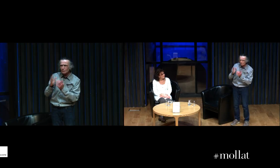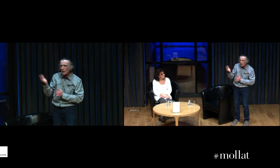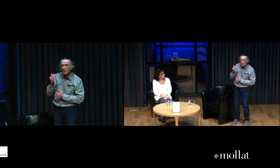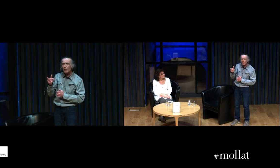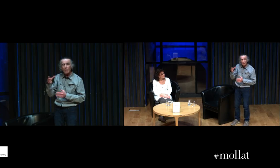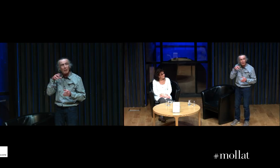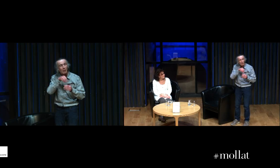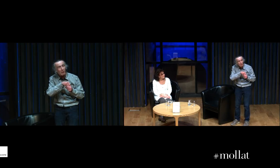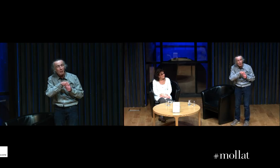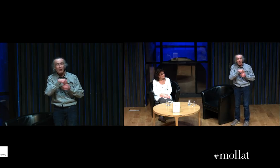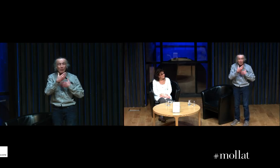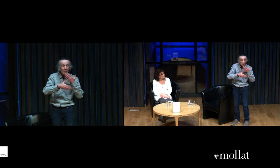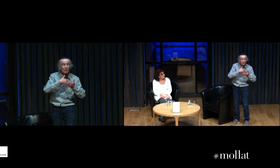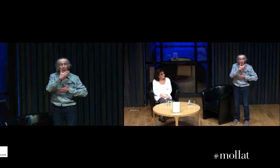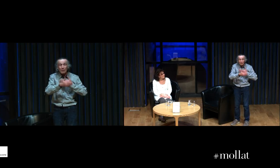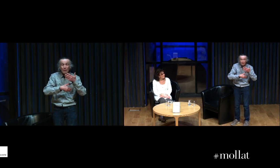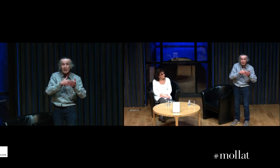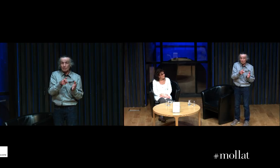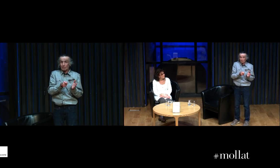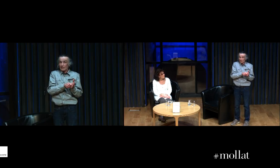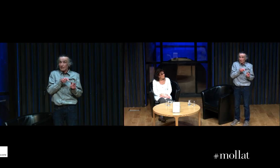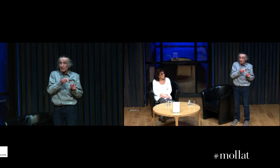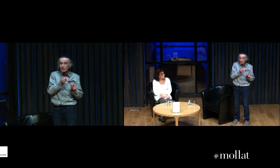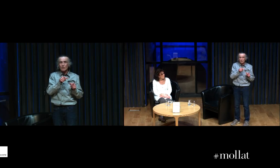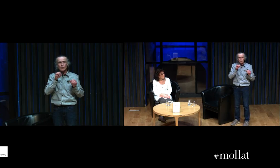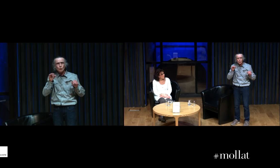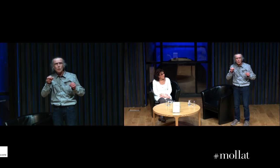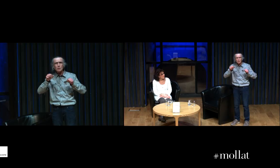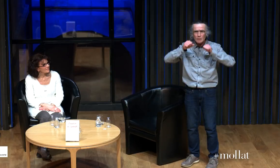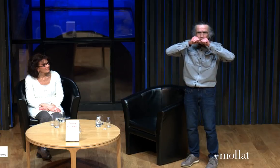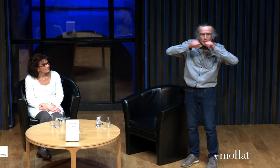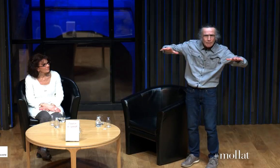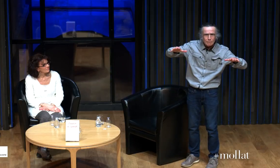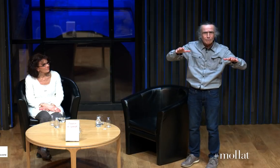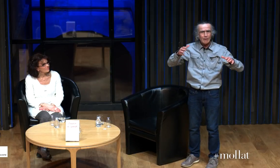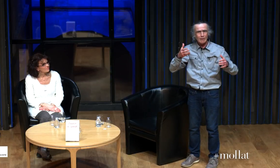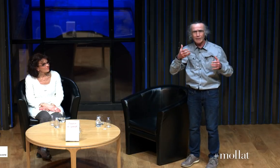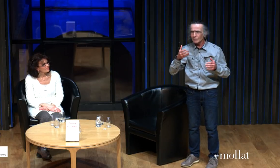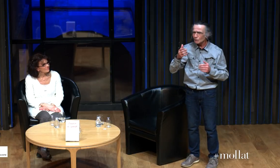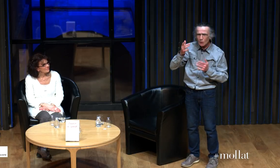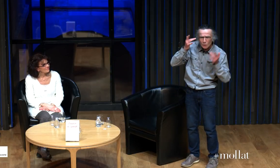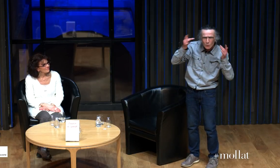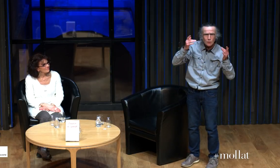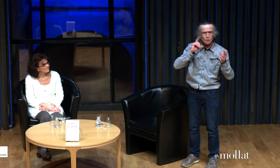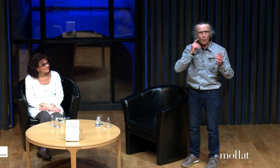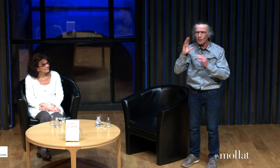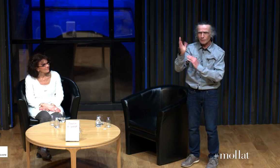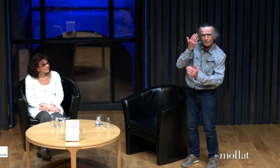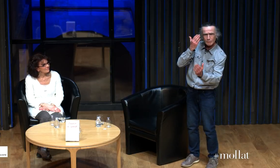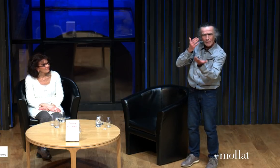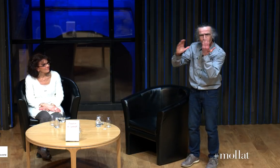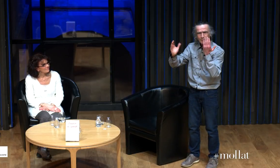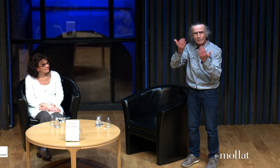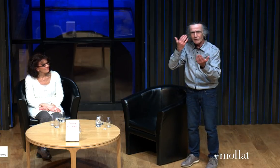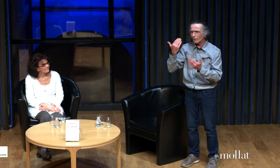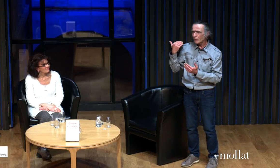lui a proposé de vivre un peu dans les foyers, de découvrir d'autres personnes sourdes, de découvrir la langue des signes. Ça a été un parcours aussi, une découverte. Et